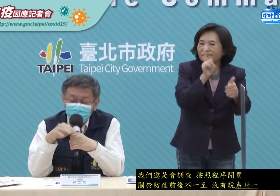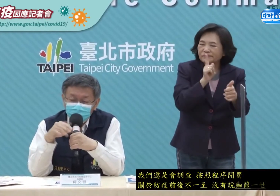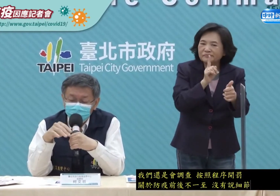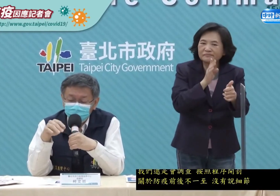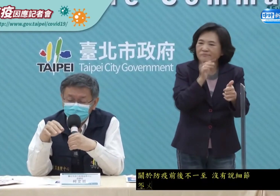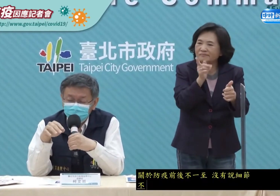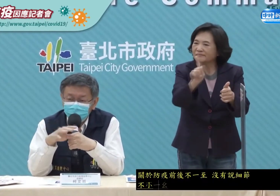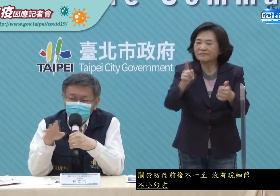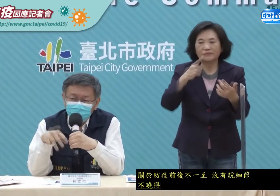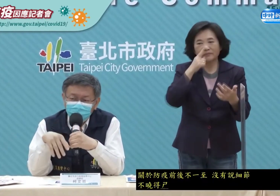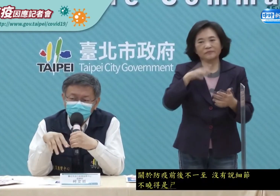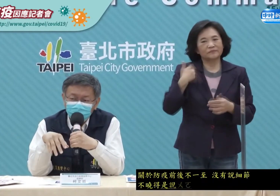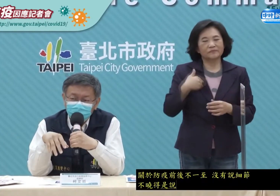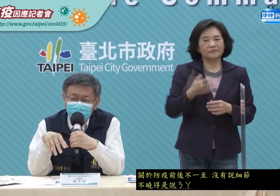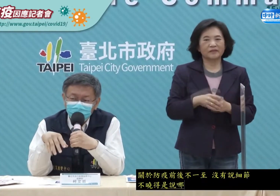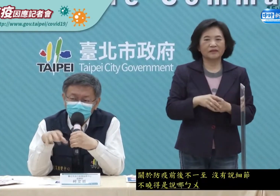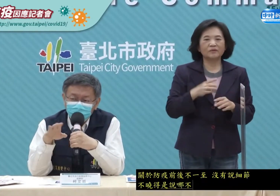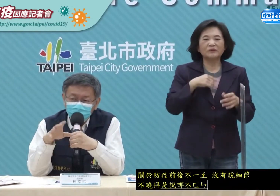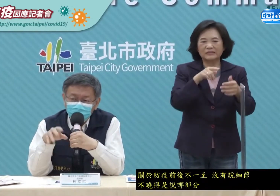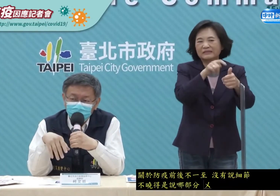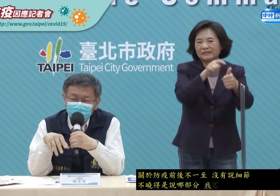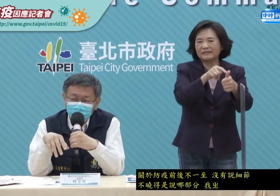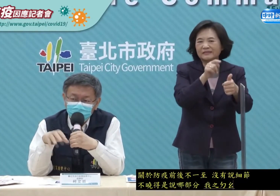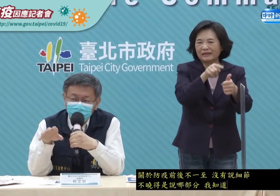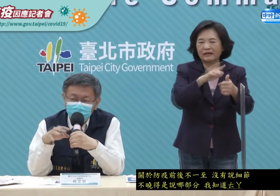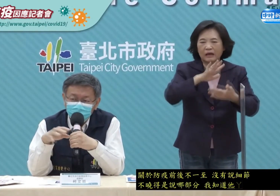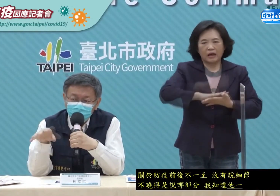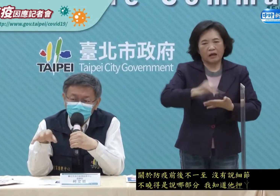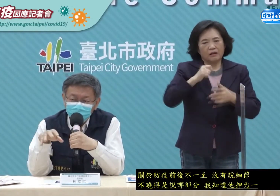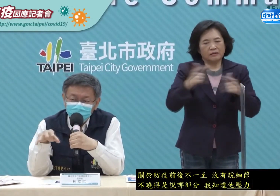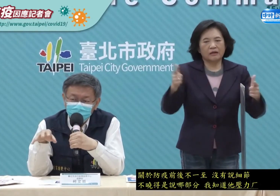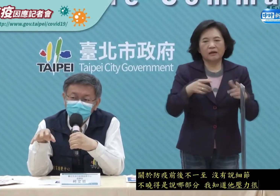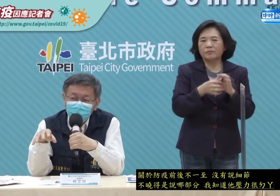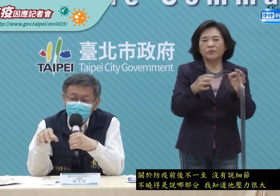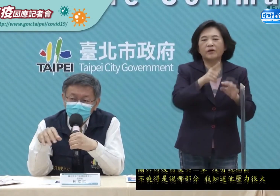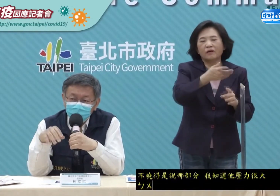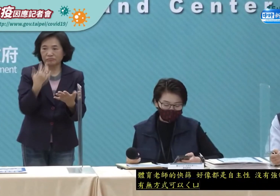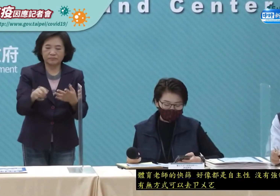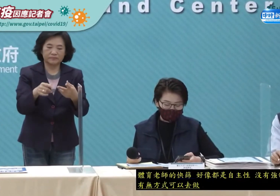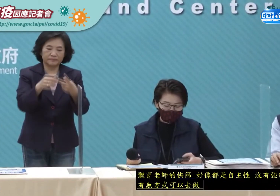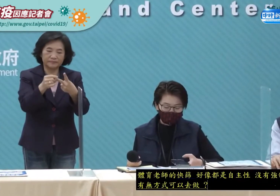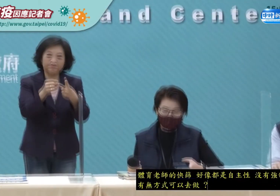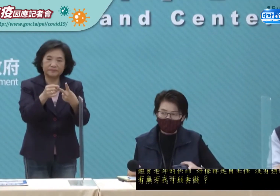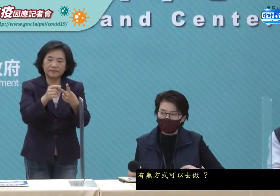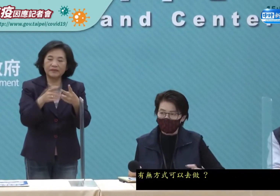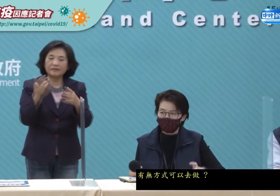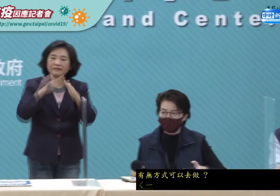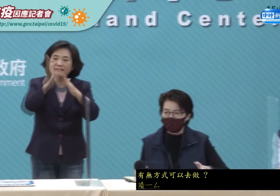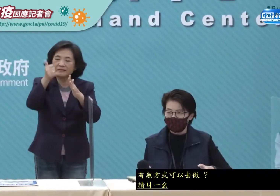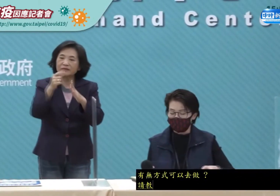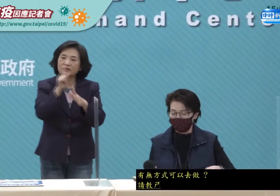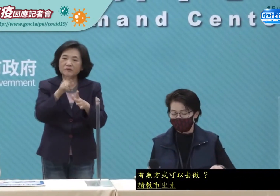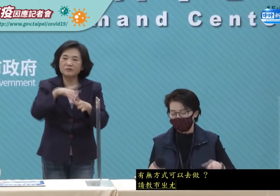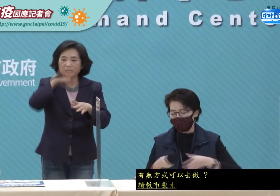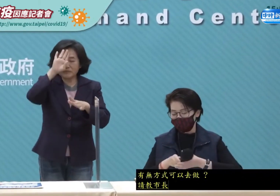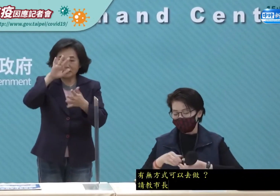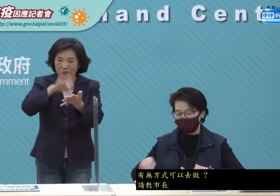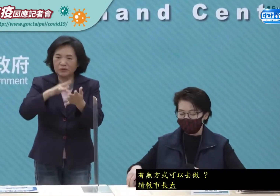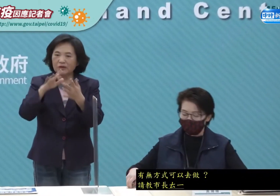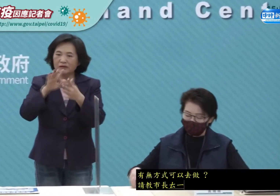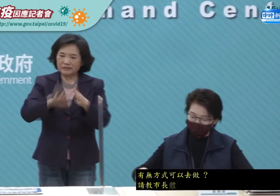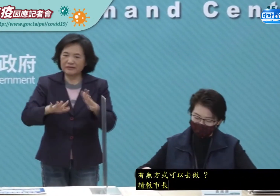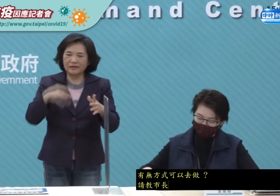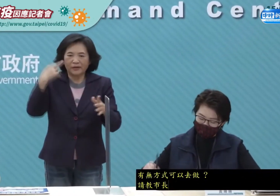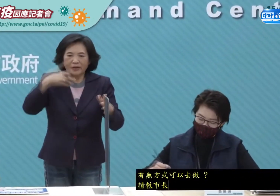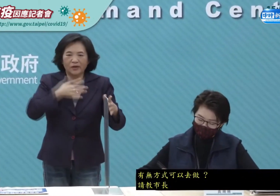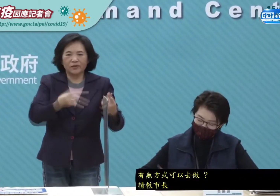到底是指哪一部分的。不过我知道他压力很大的，所以我不会跟他计较这些事情。 之前市长讲到那病毒共存的问题，因为现在感